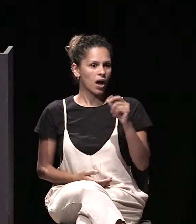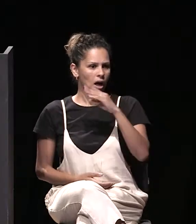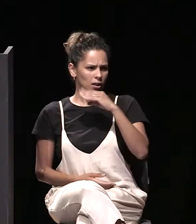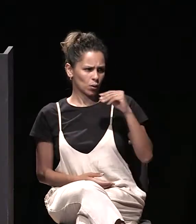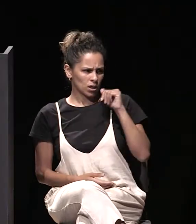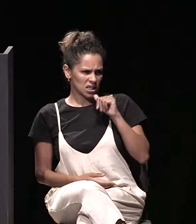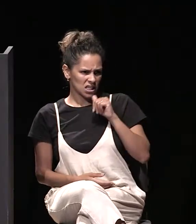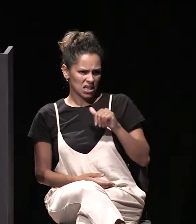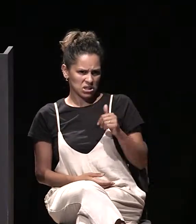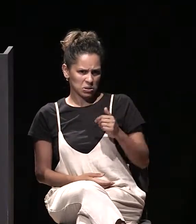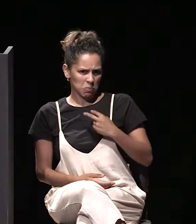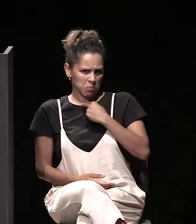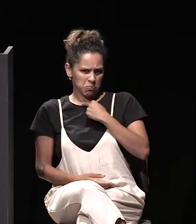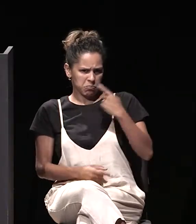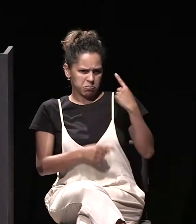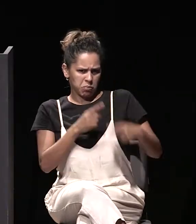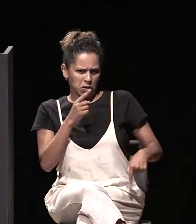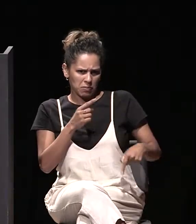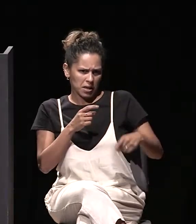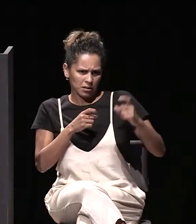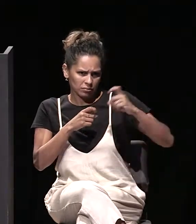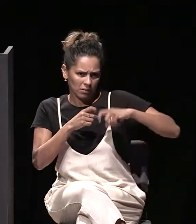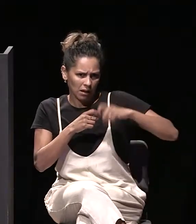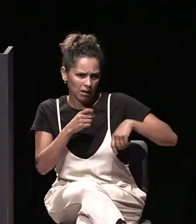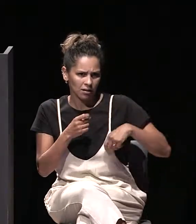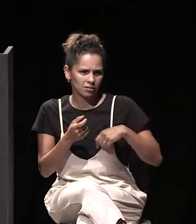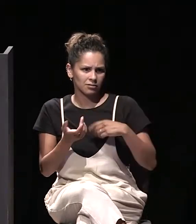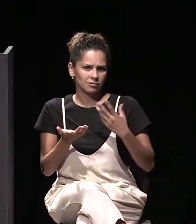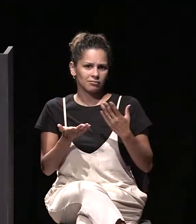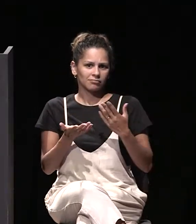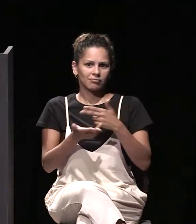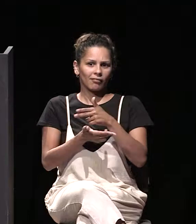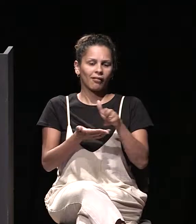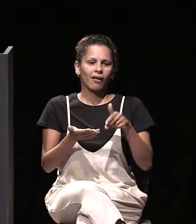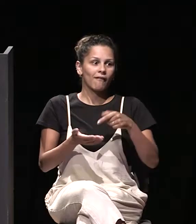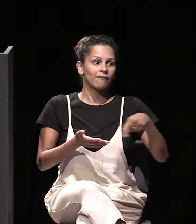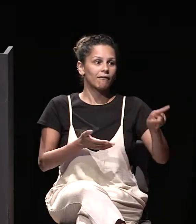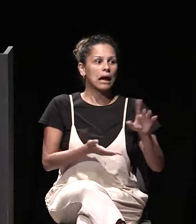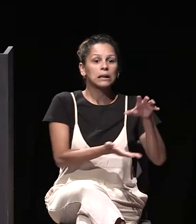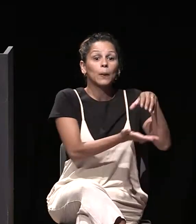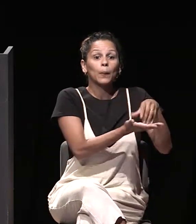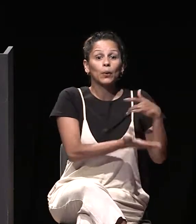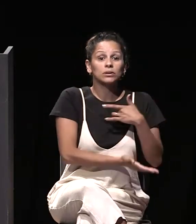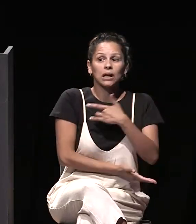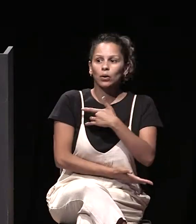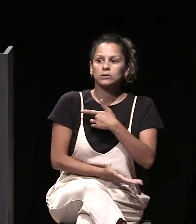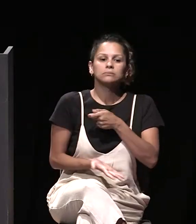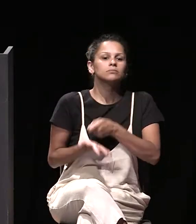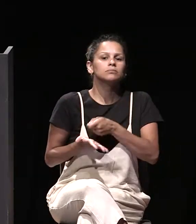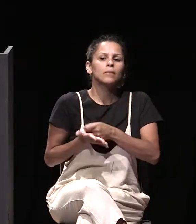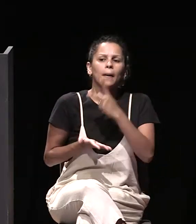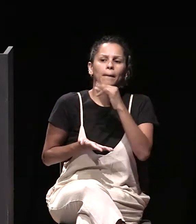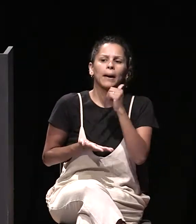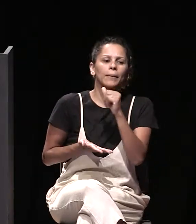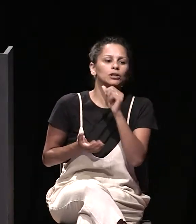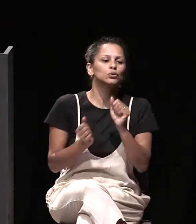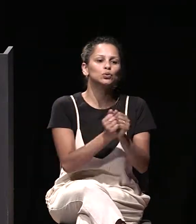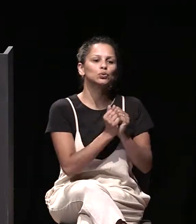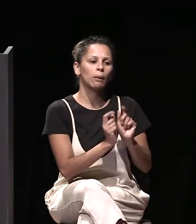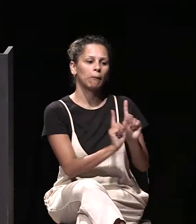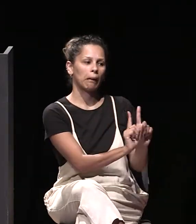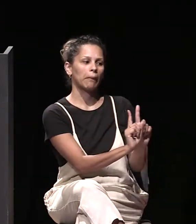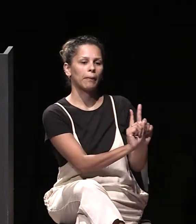método anticoncepcionais. Quando ela vai para um posto de saúde, muitas vezes se exige a presença do pai ou da mãe e não